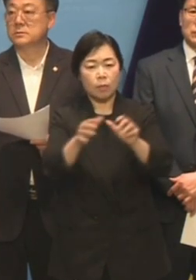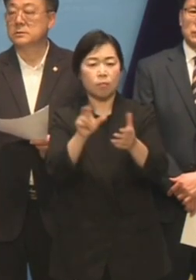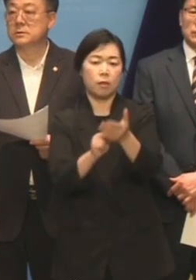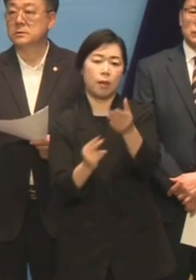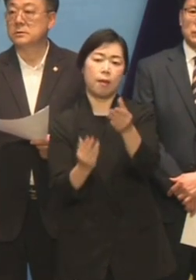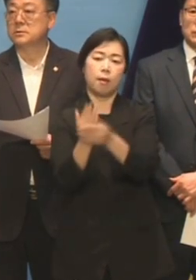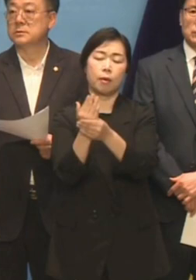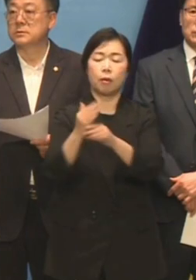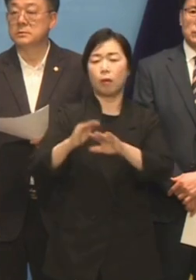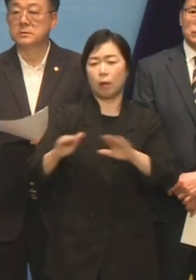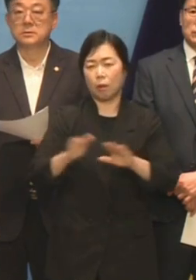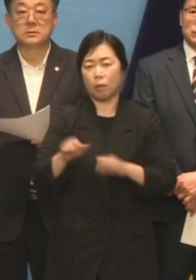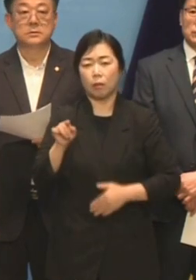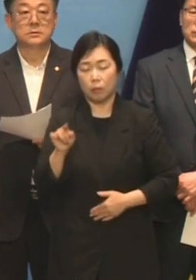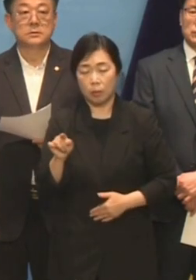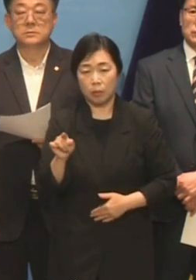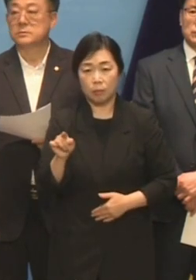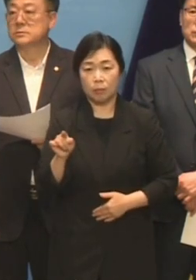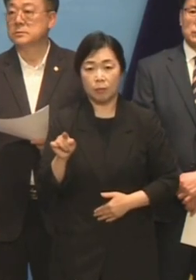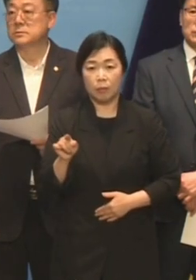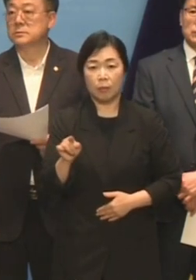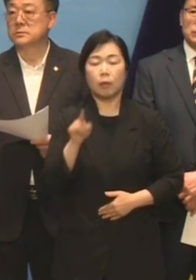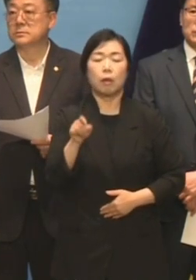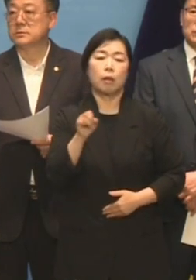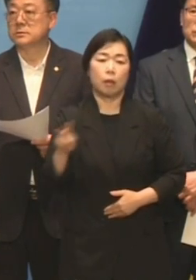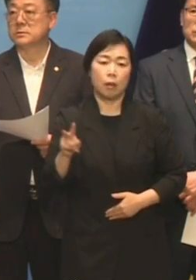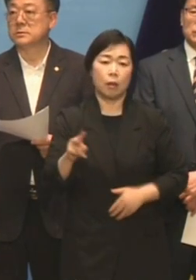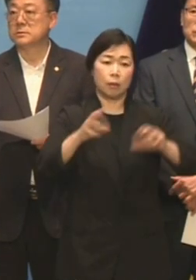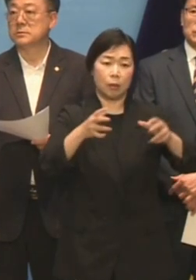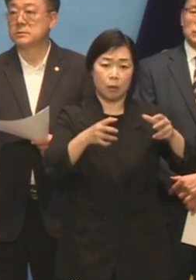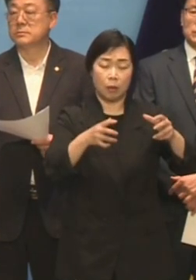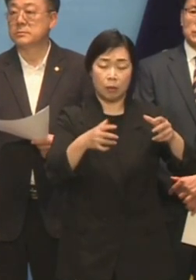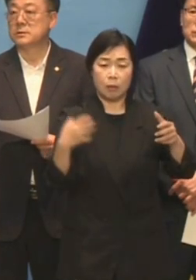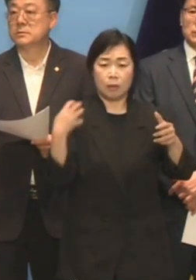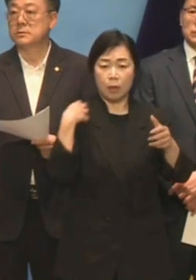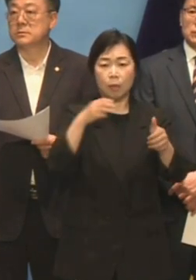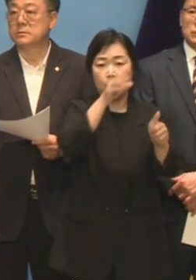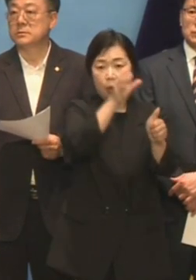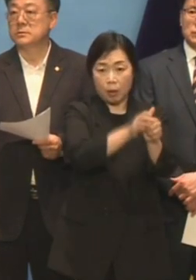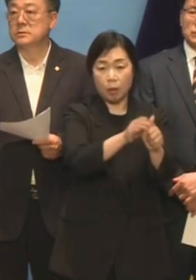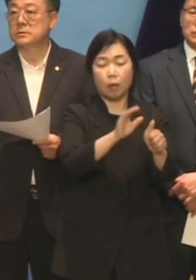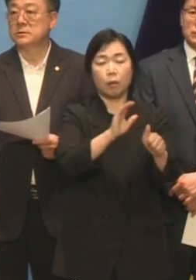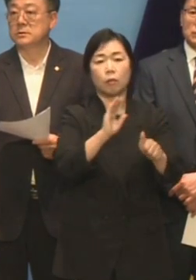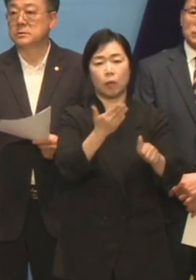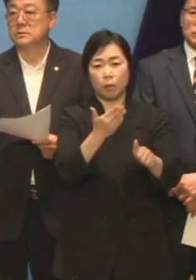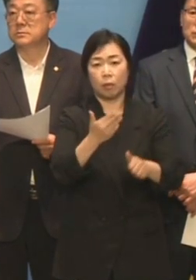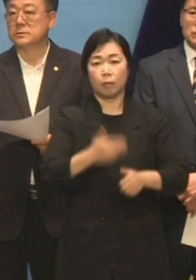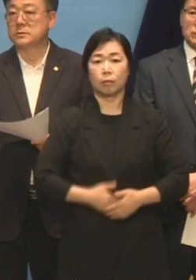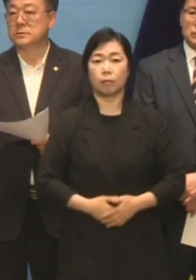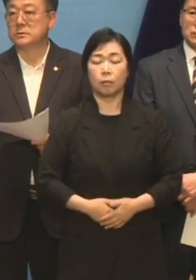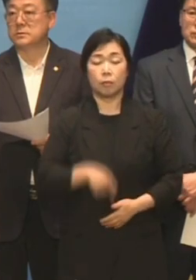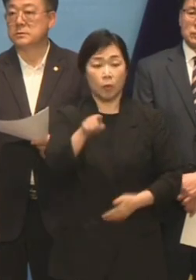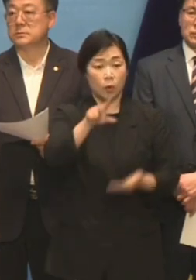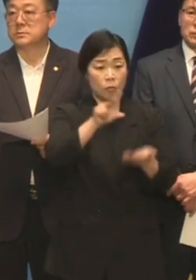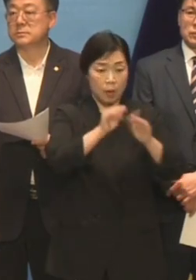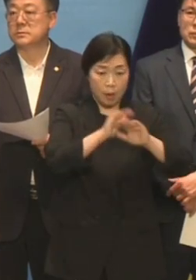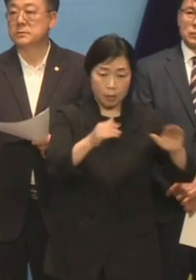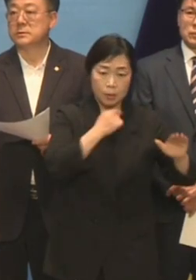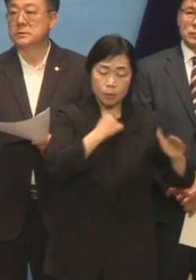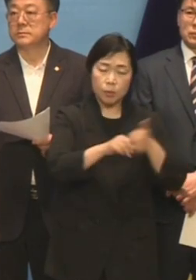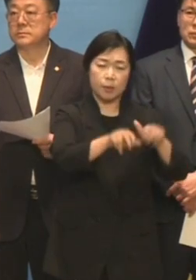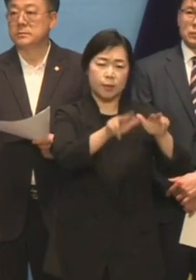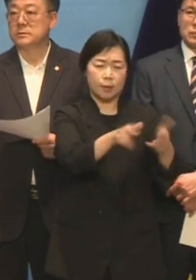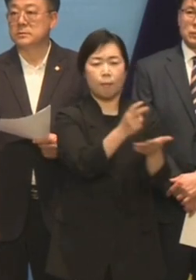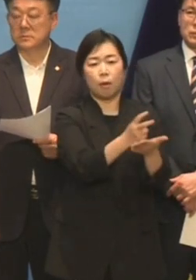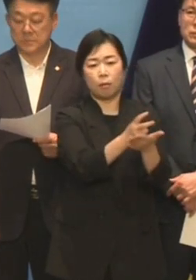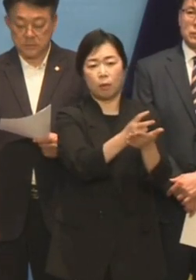집단적으로 문제를 해결하면서 그 안분 배당을 해서 국세를 가져가겠다고 해야만 이 문제가 해결될 수 있습니다. 이런 문제를 해결하기 위해서는